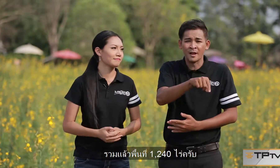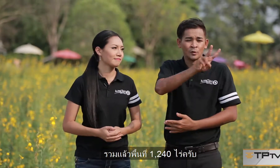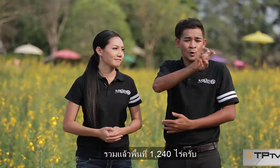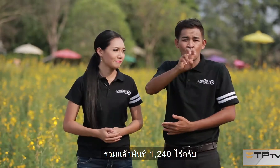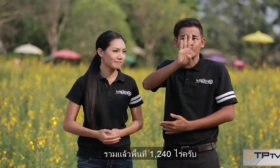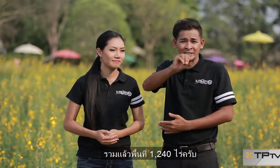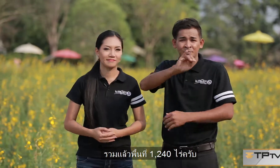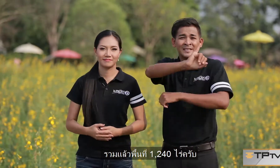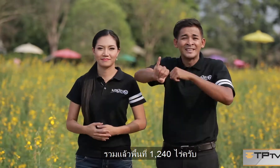ไร่ครับ